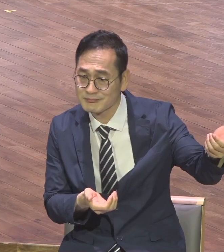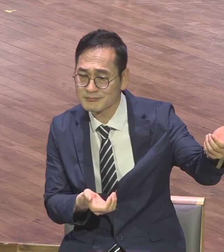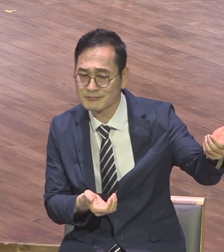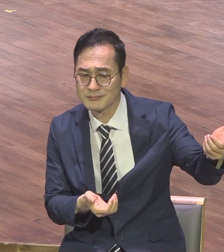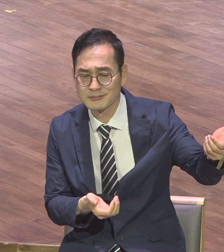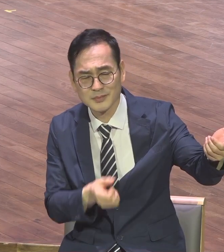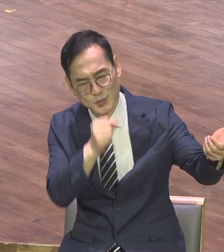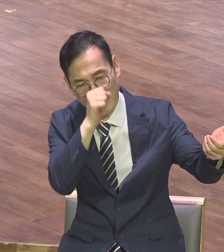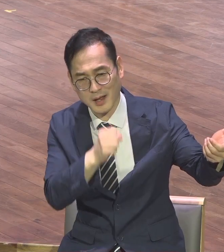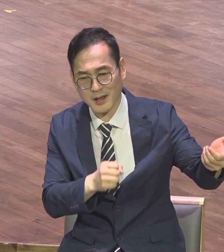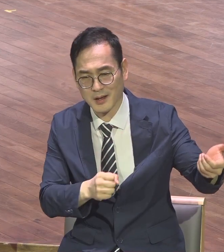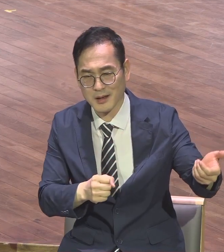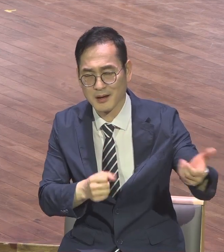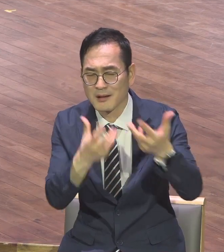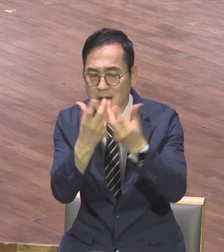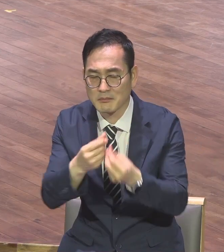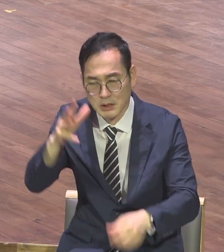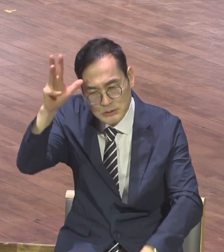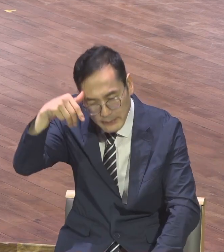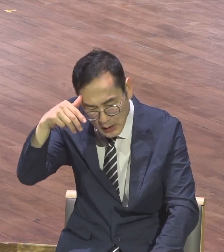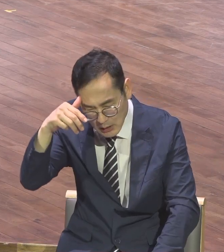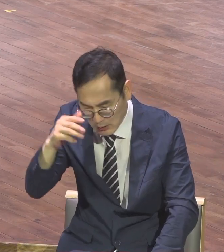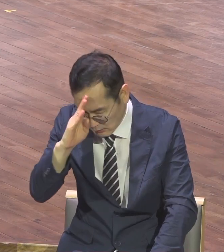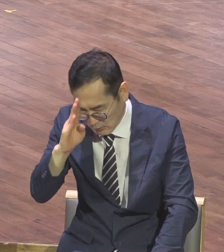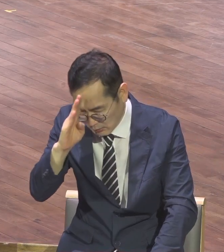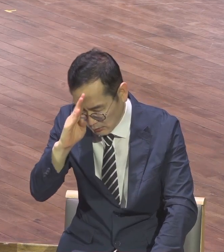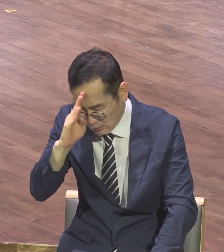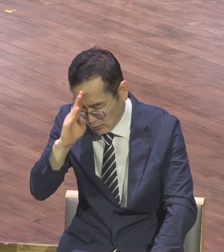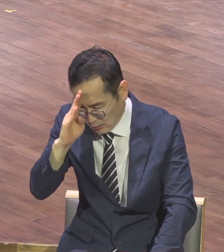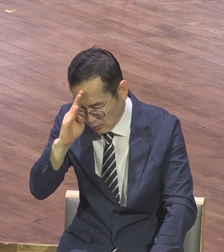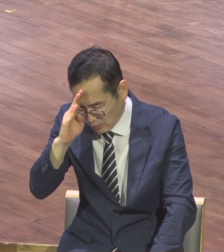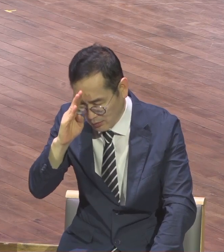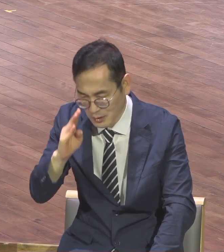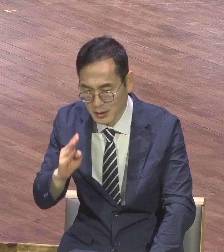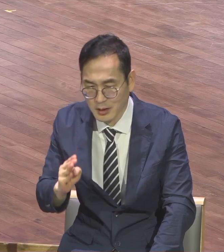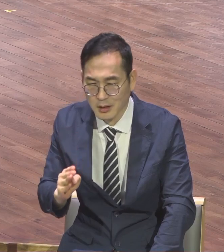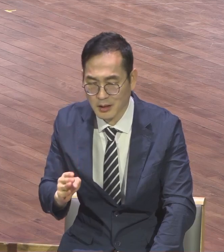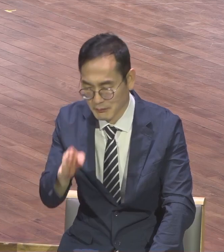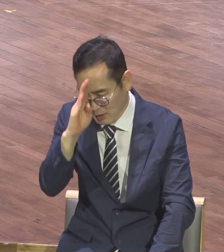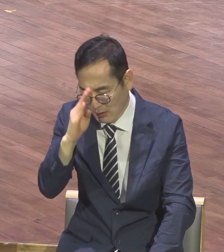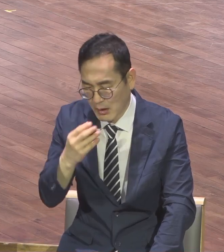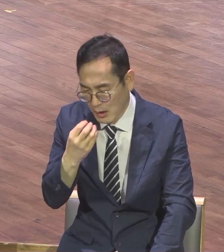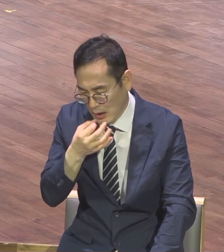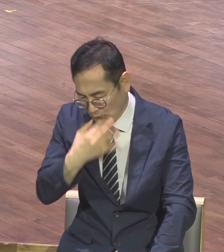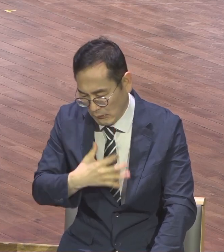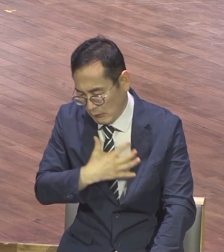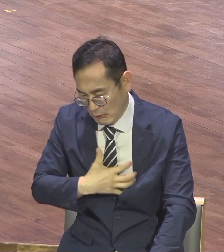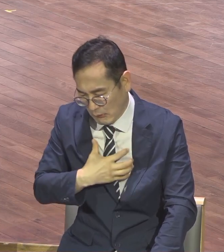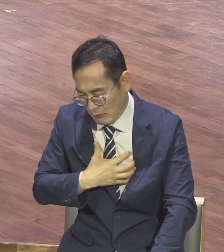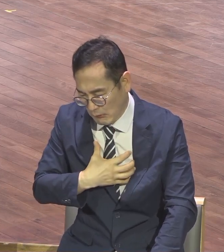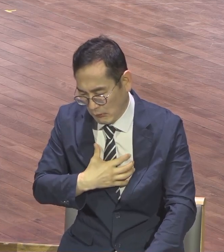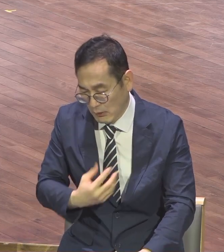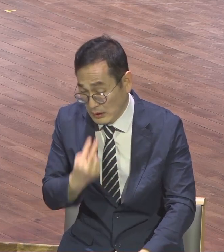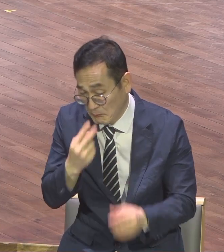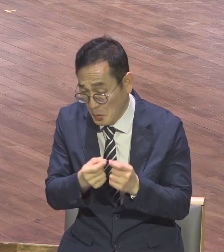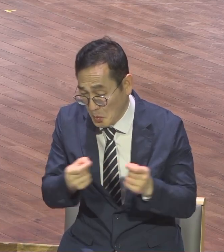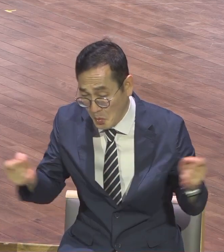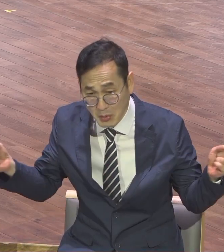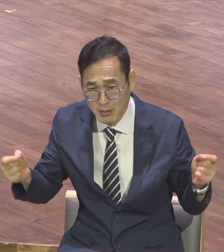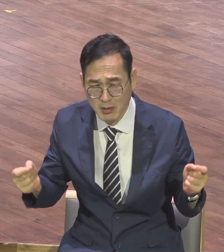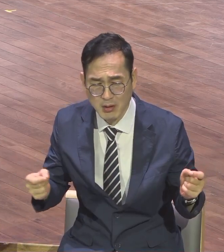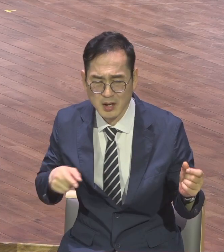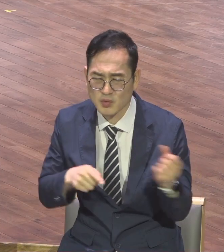치매 걸려가지고 요양원에 안 누워가지고 빼닥이 될 때까지 살 이유가 뭐 있어요?